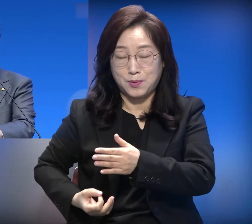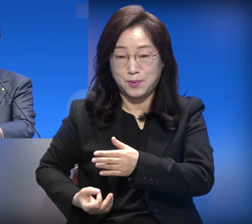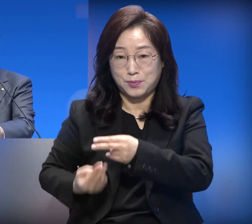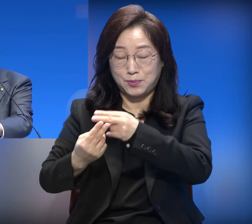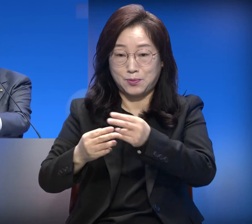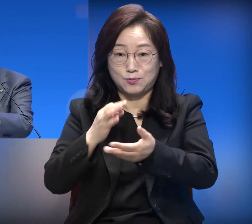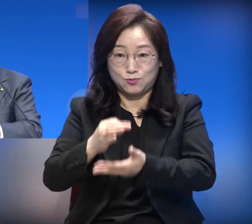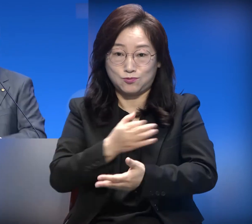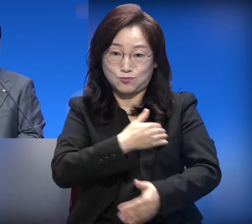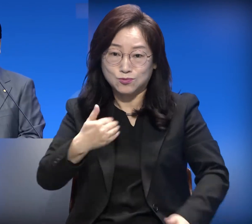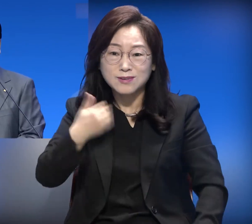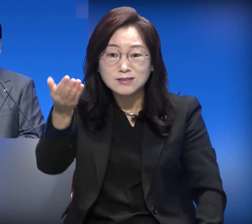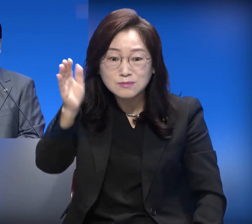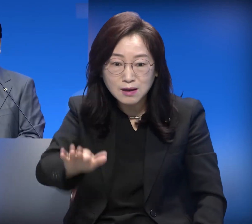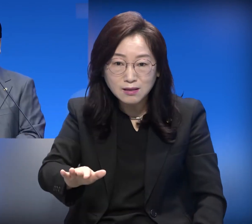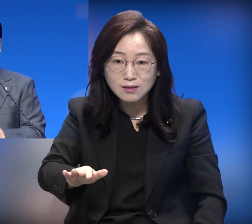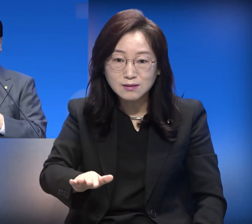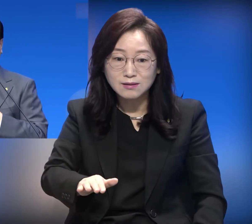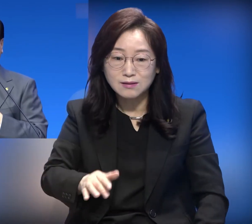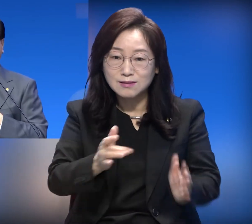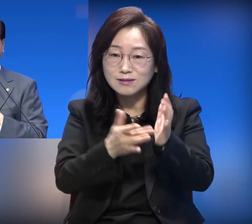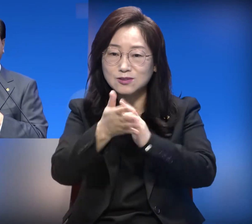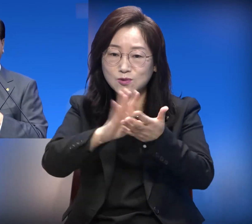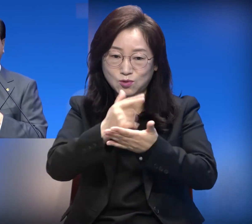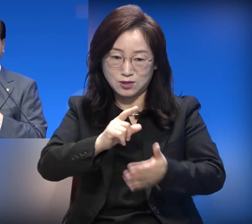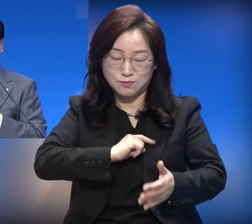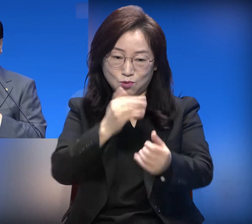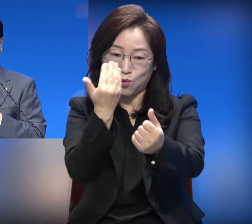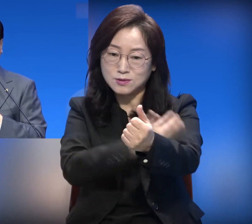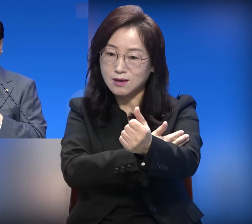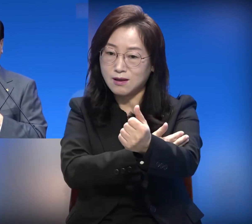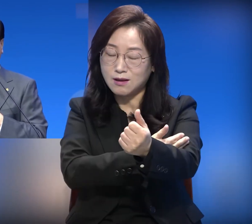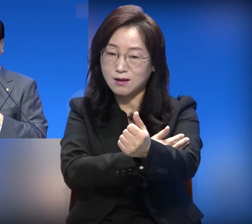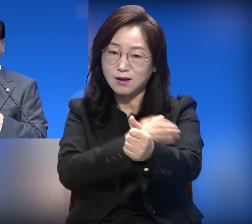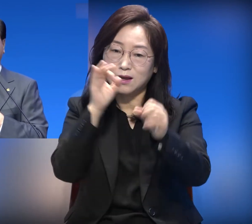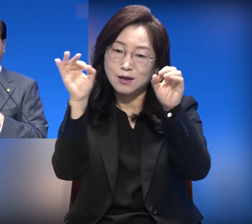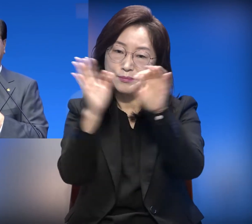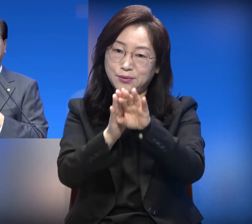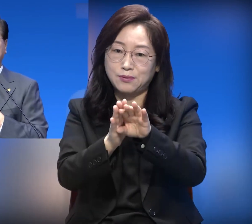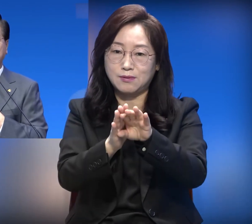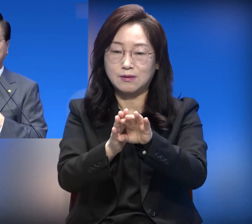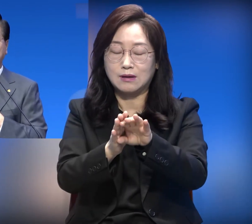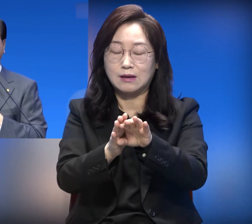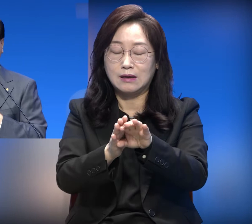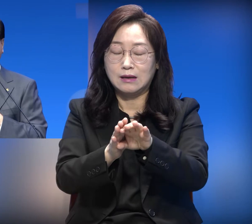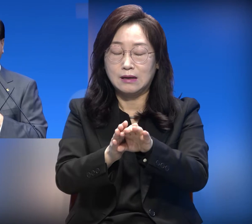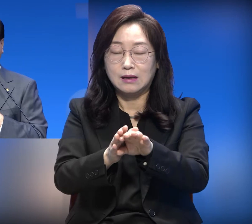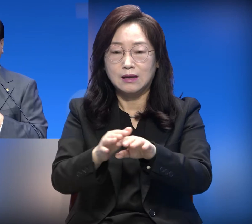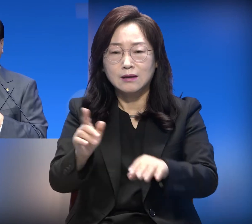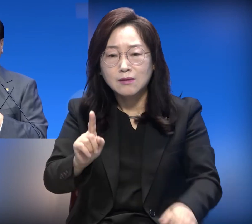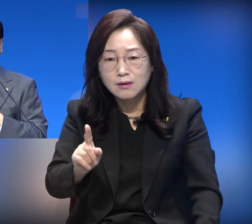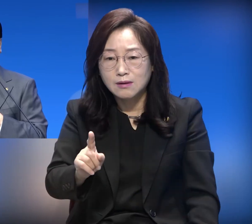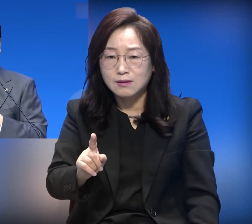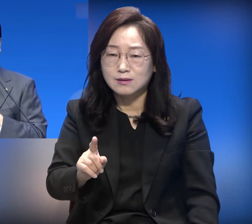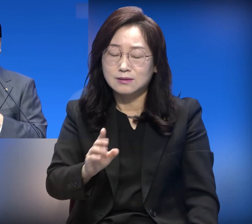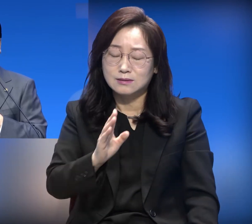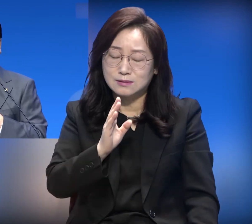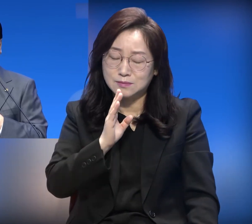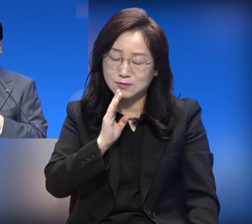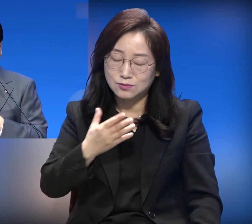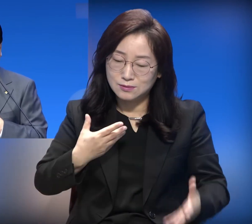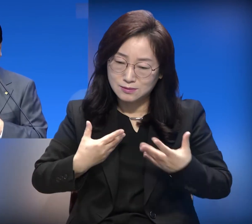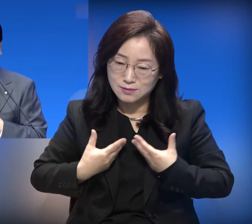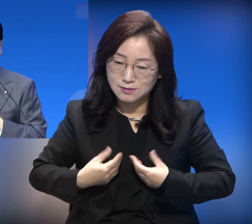그리스도의 이름의 권세가 사라졌습니다. 그러니까 예수 그리스도의 이름의 권세를 사용하지 못하고 우리가 여러 가지 문제 가운데, 절망